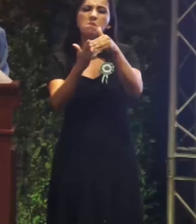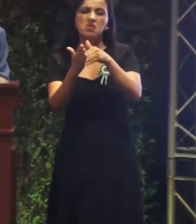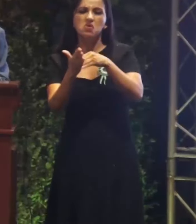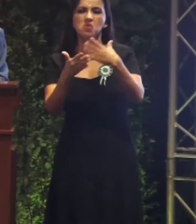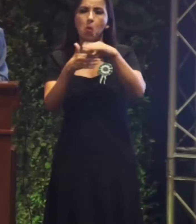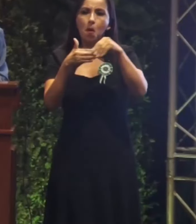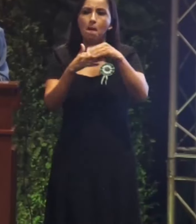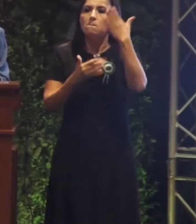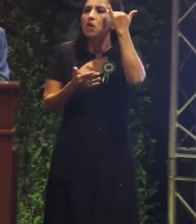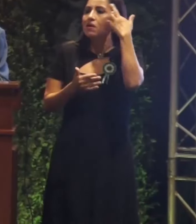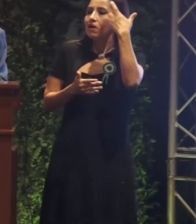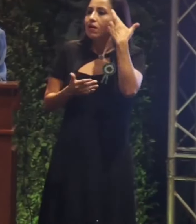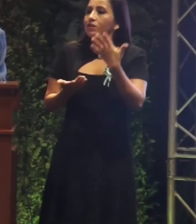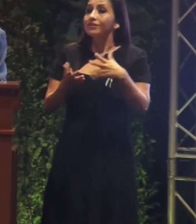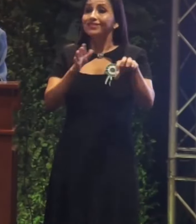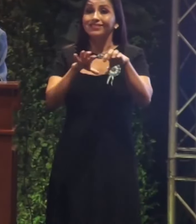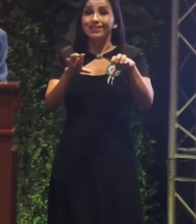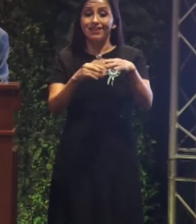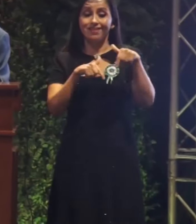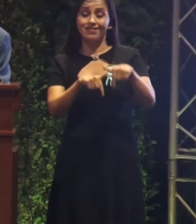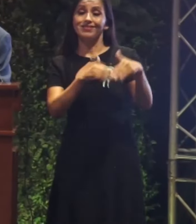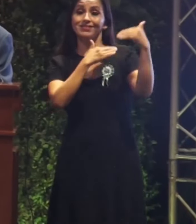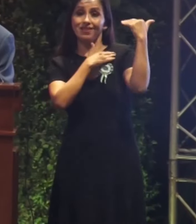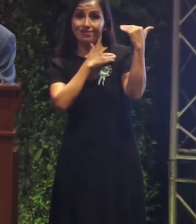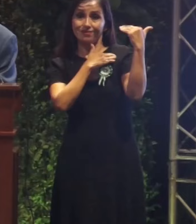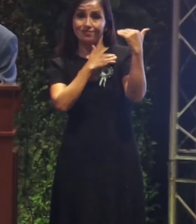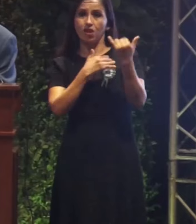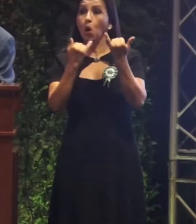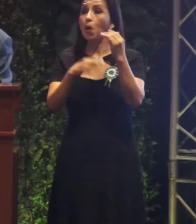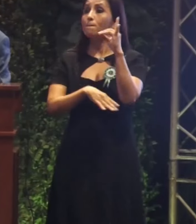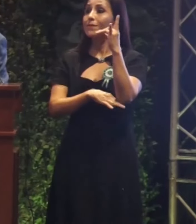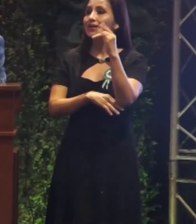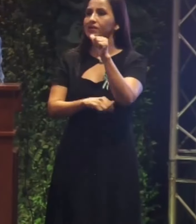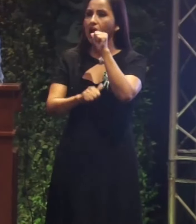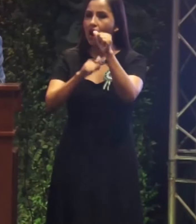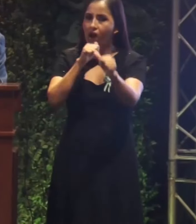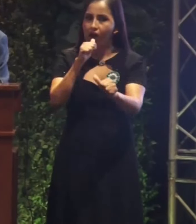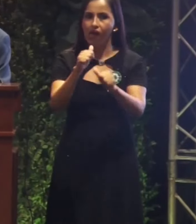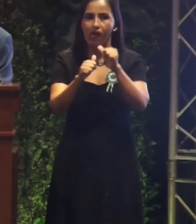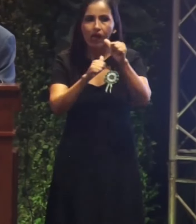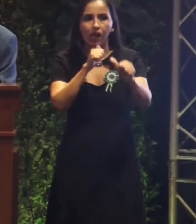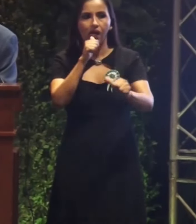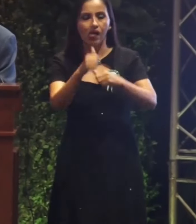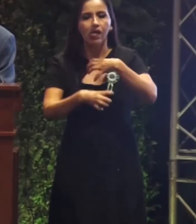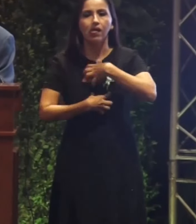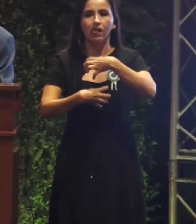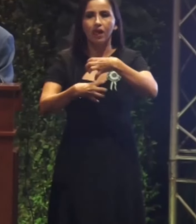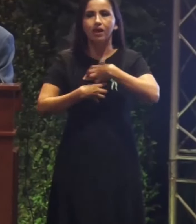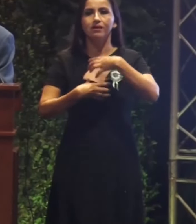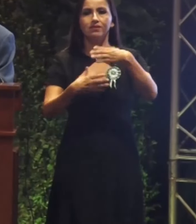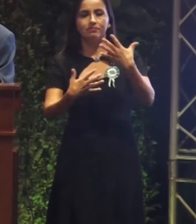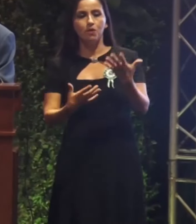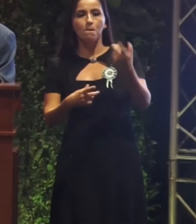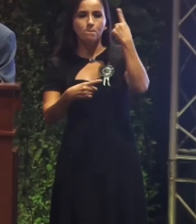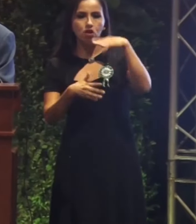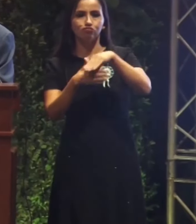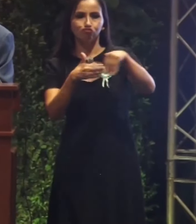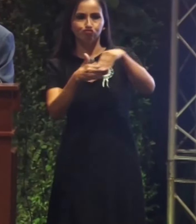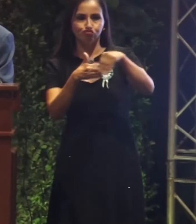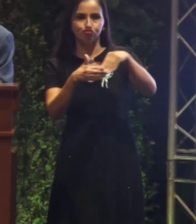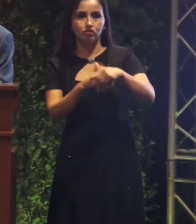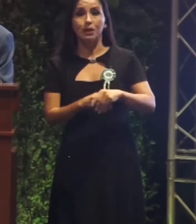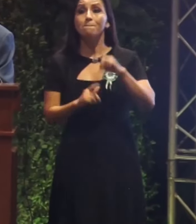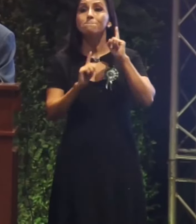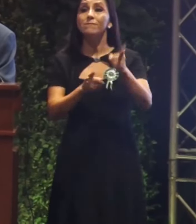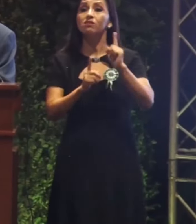dólares porque se generaron en Santa Cruz y ahora el país grita por dólares. Recordemos también que el mismo